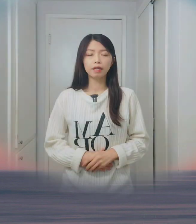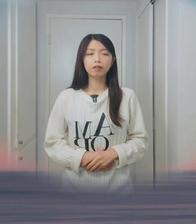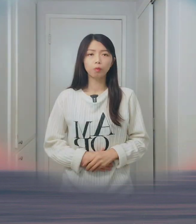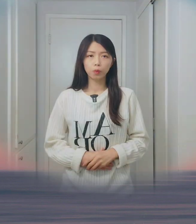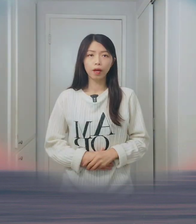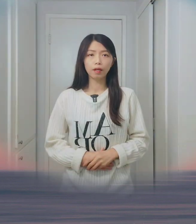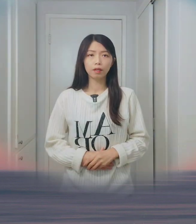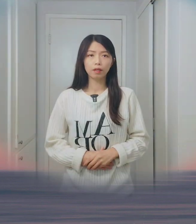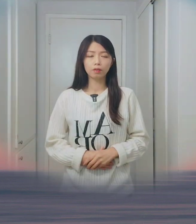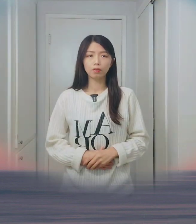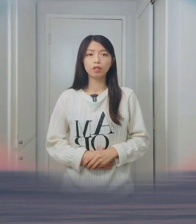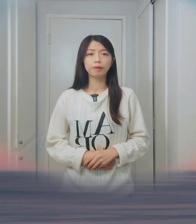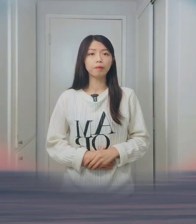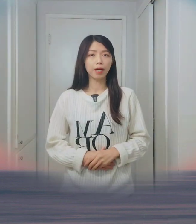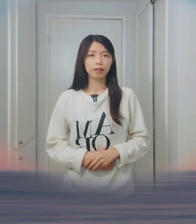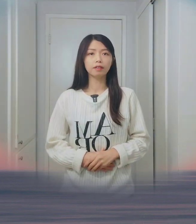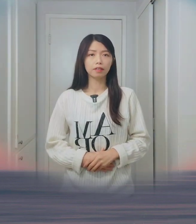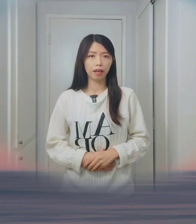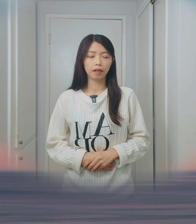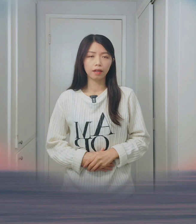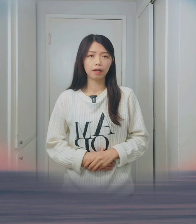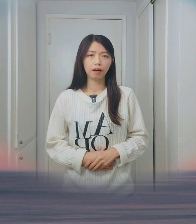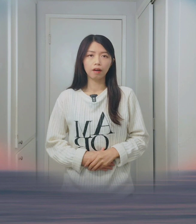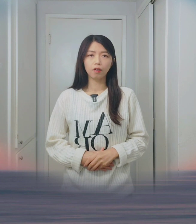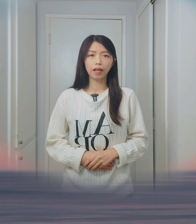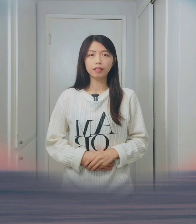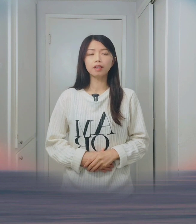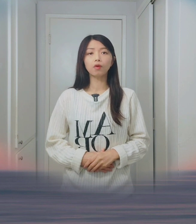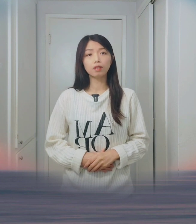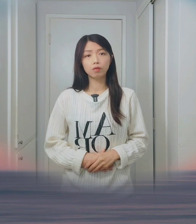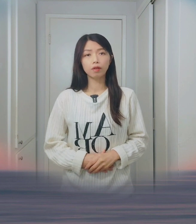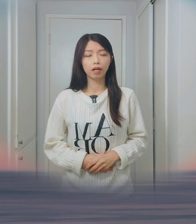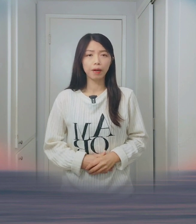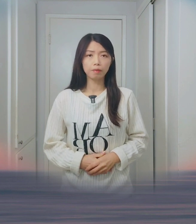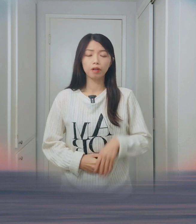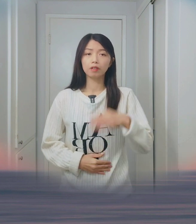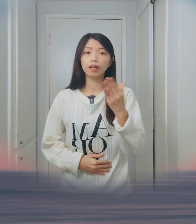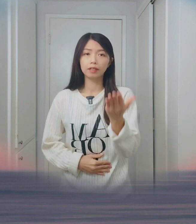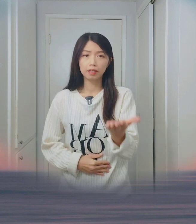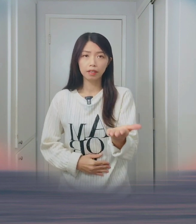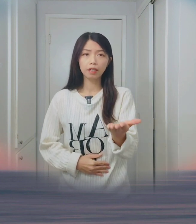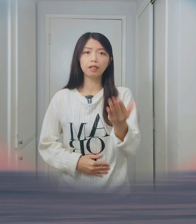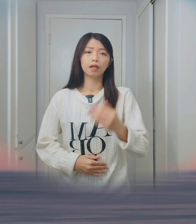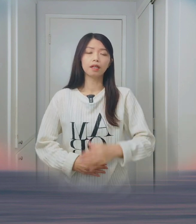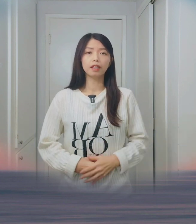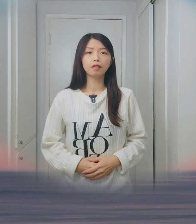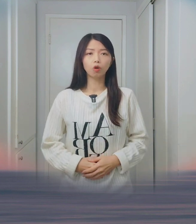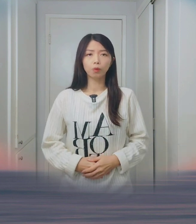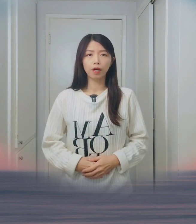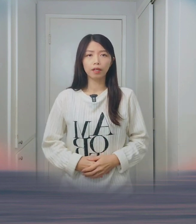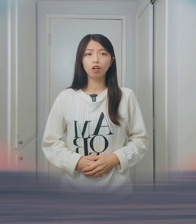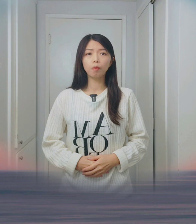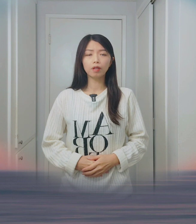당신이 잃은 것보다 주님께 받은 은혜. 당신이라고 한 뜻의 수어는 아까 말씀드렸죠. 당신이